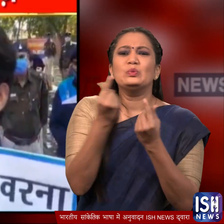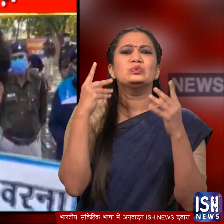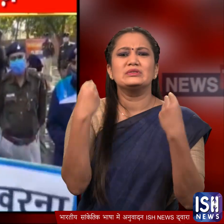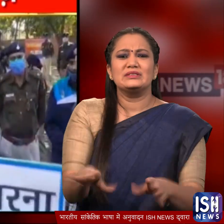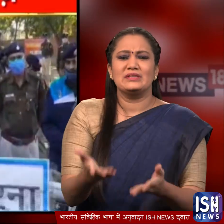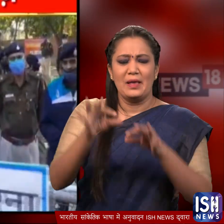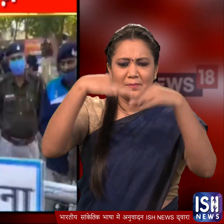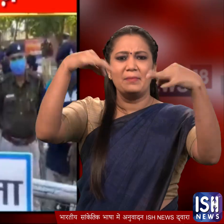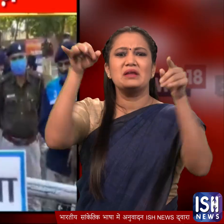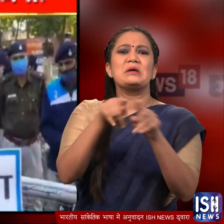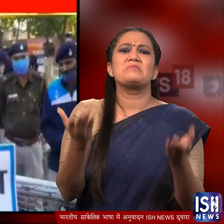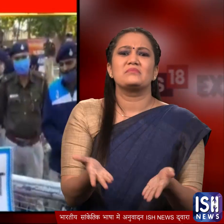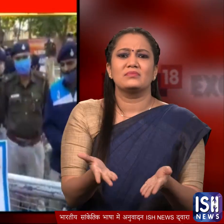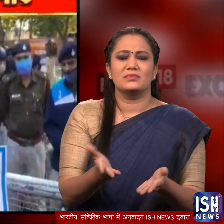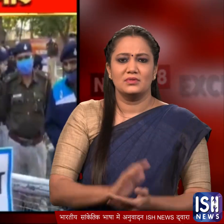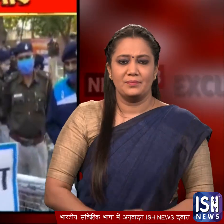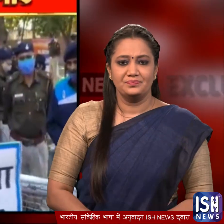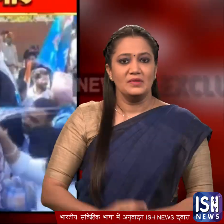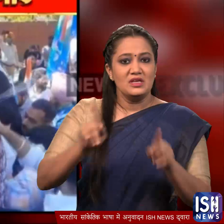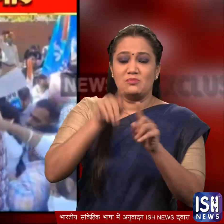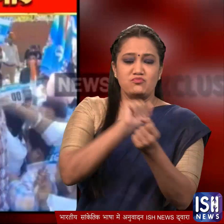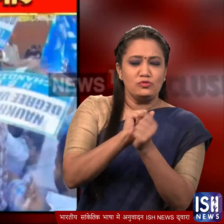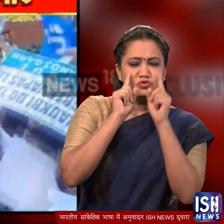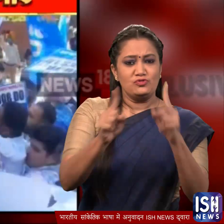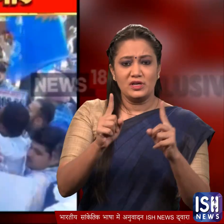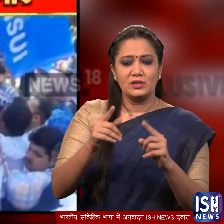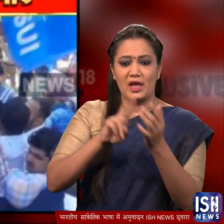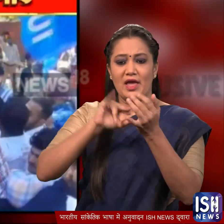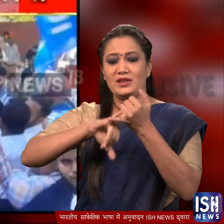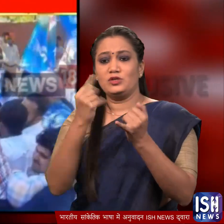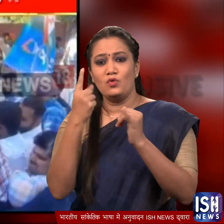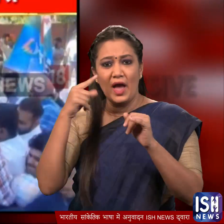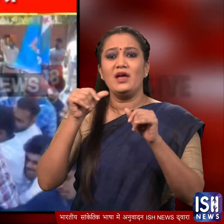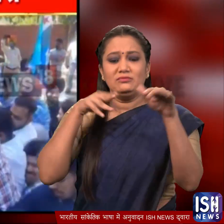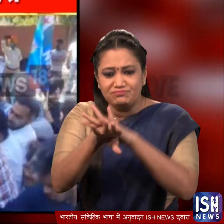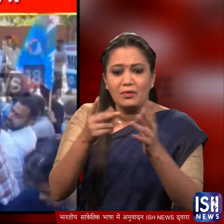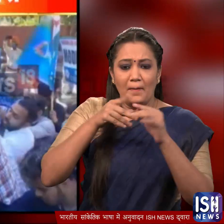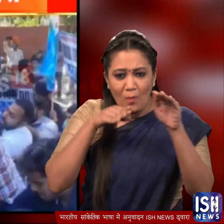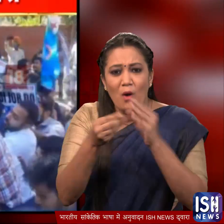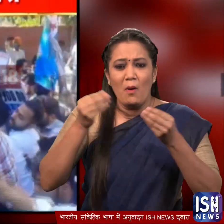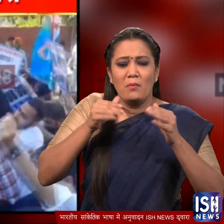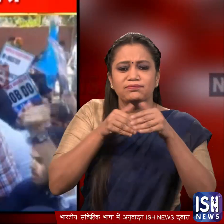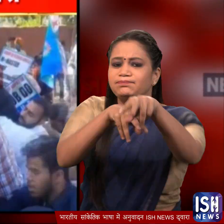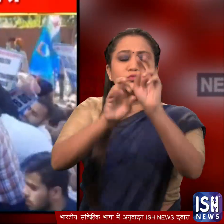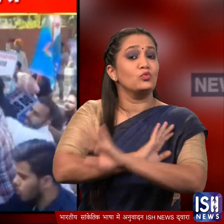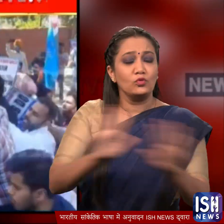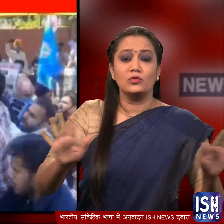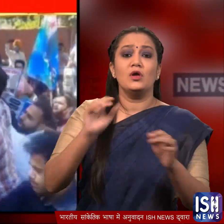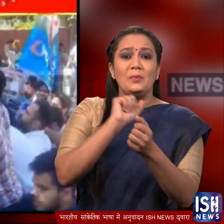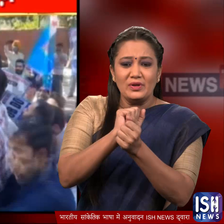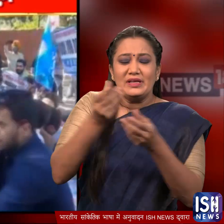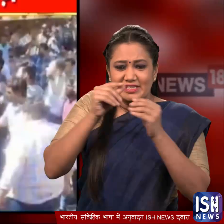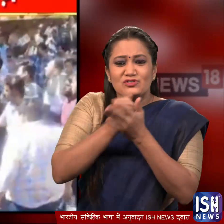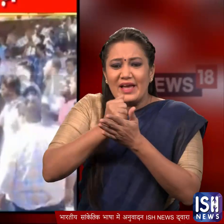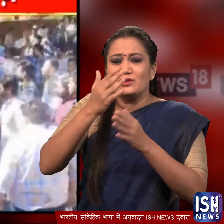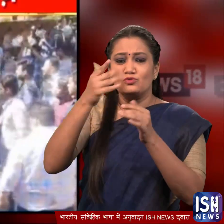डिग्रियों का कोई फायदा नहीं है, ये सिर्फ महज एक कागज है। जवाब में पुलिस ने भी सख्ती बढ़ा दी और एनएसयूआई कार्यकर्ताओं को आगे नहीं बढ़ने दिया। इतना ही नहीं, पुलिस